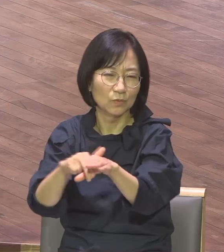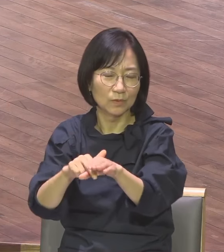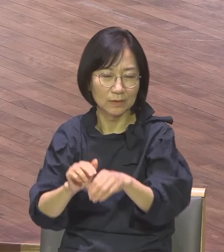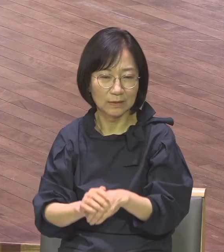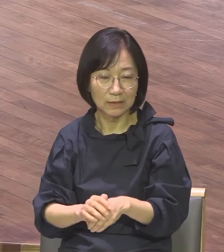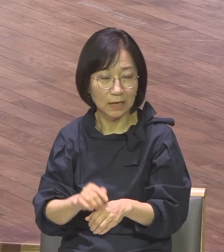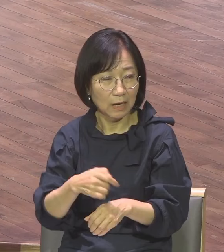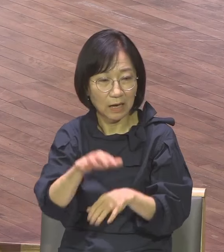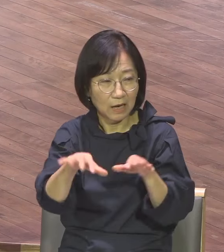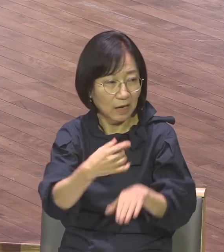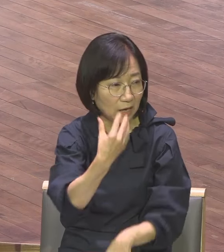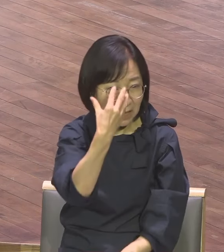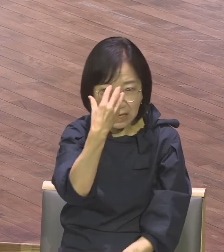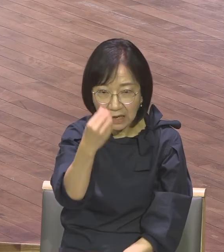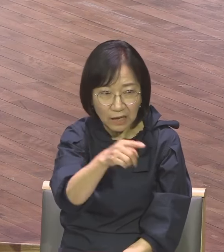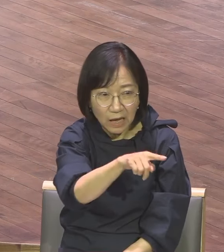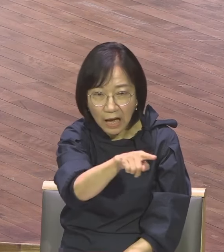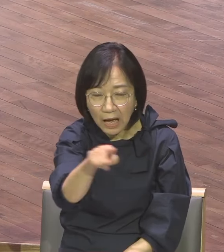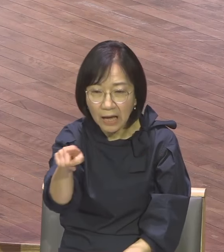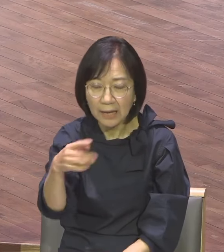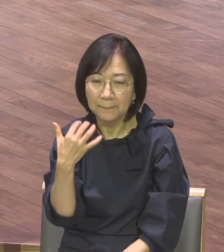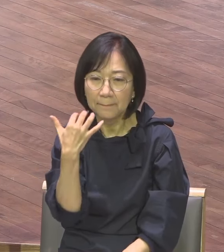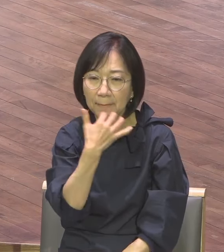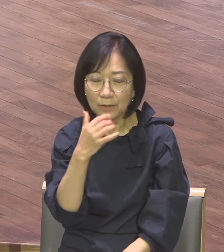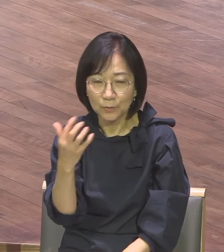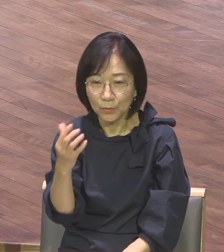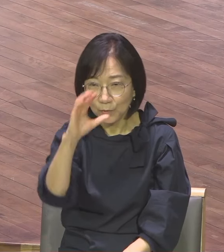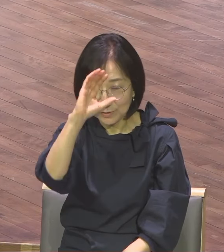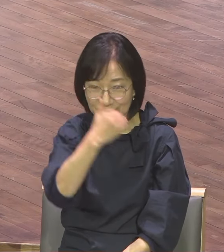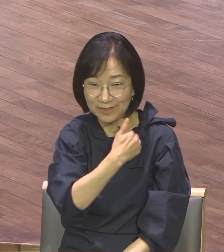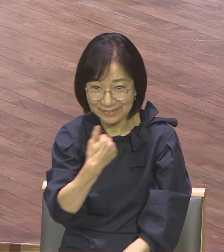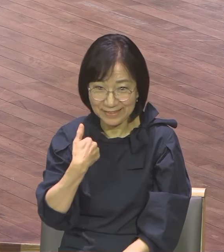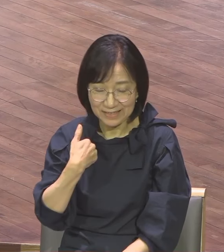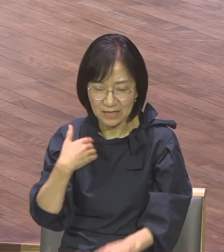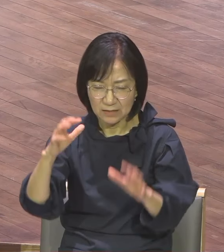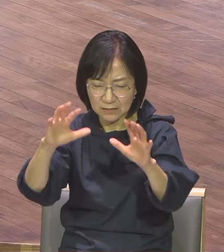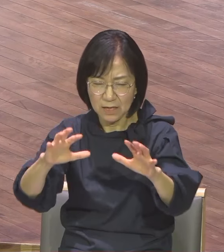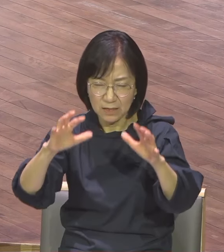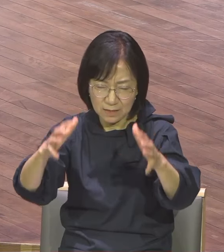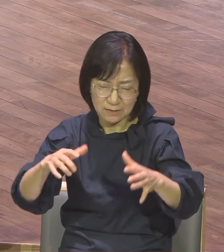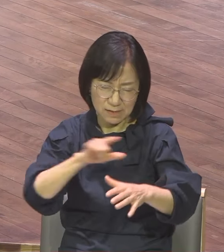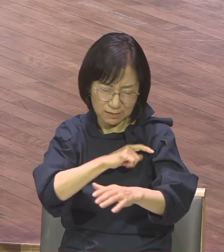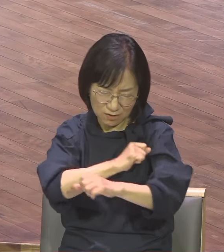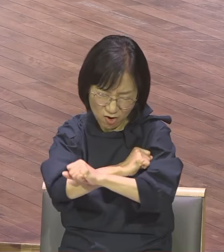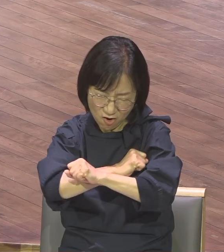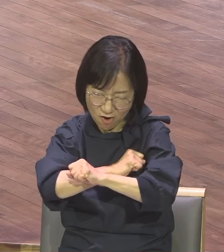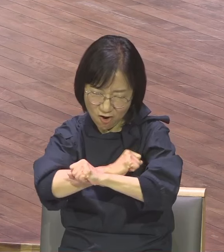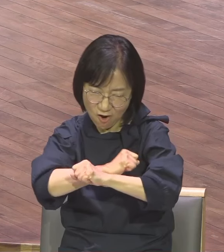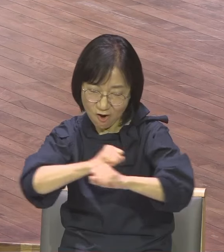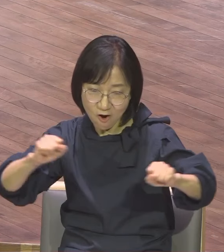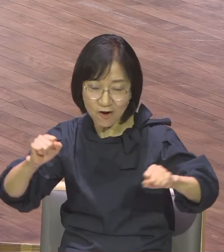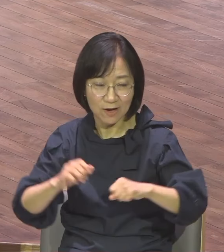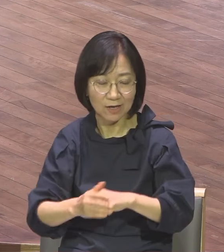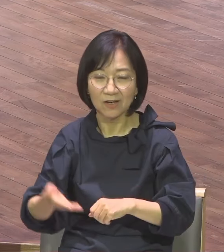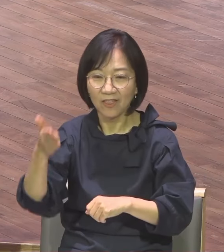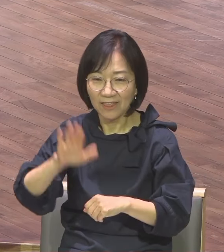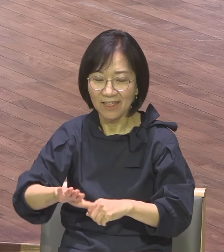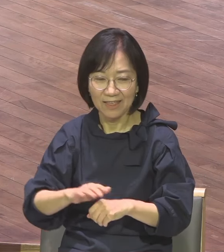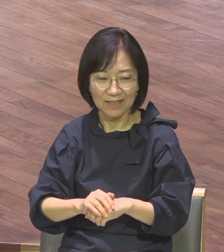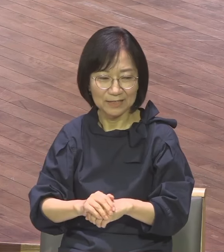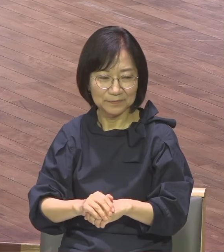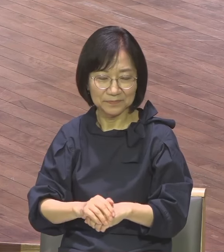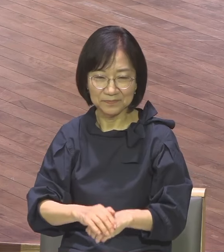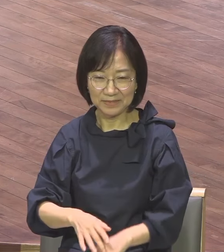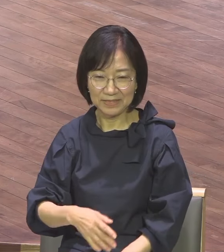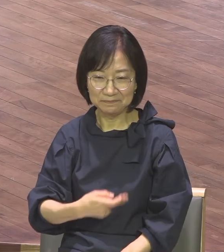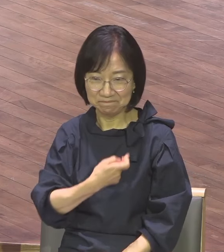막 120년 전 베드로 성당이 세계 제일 큰 성당인데 전부 성인들 해가지고